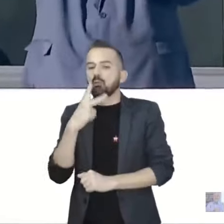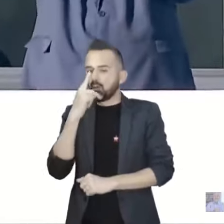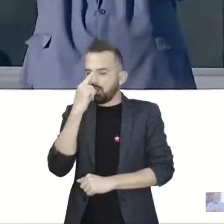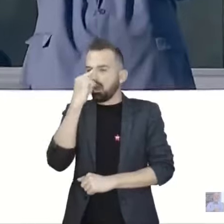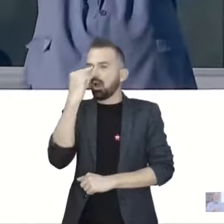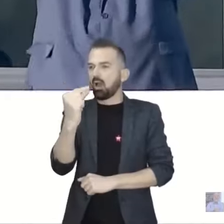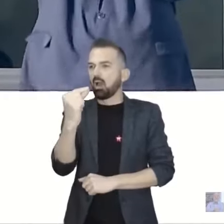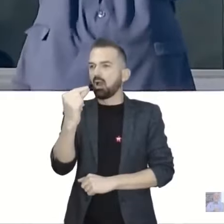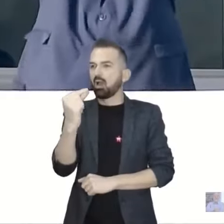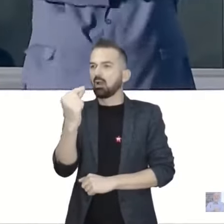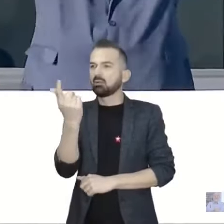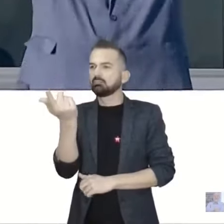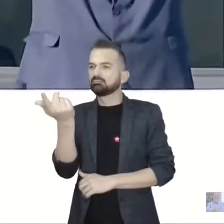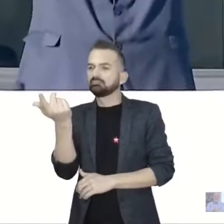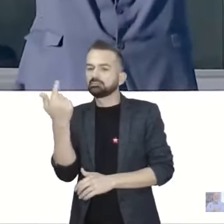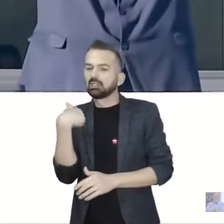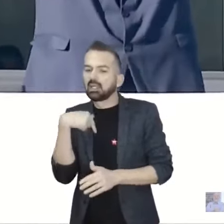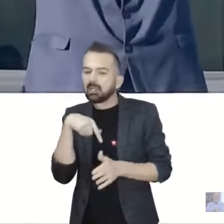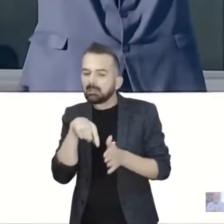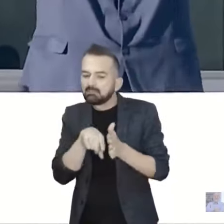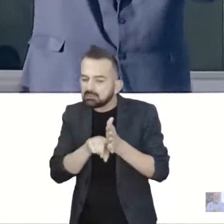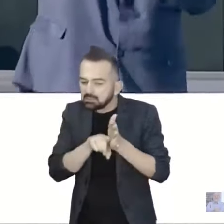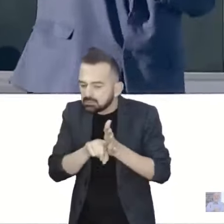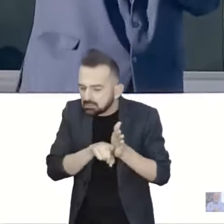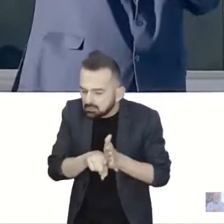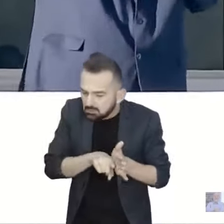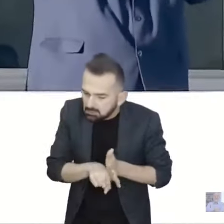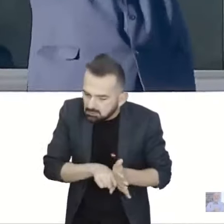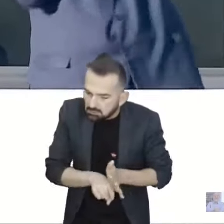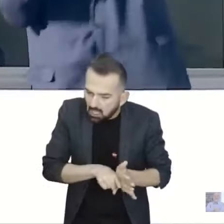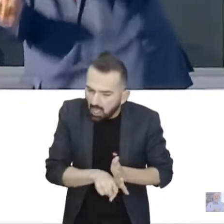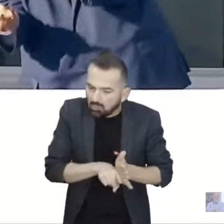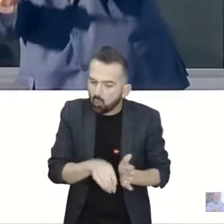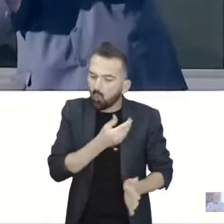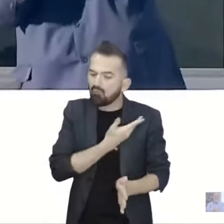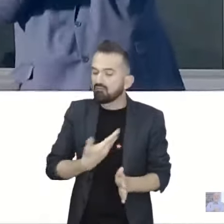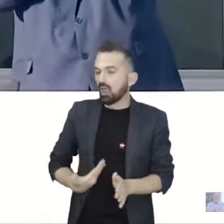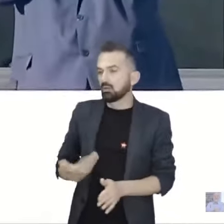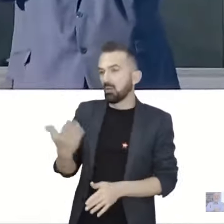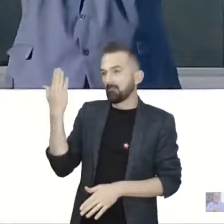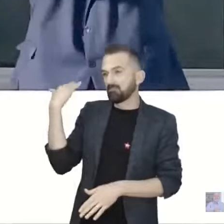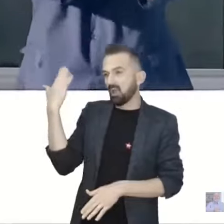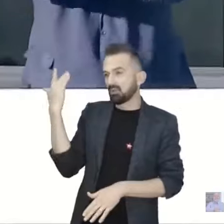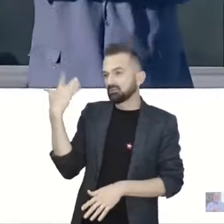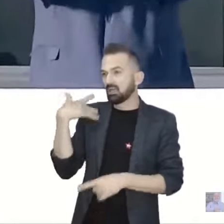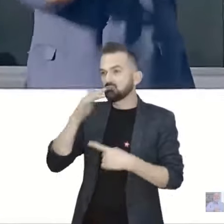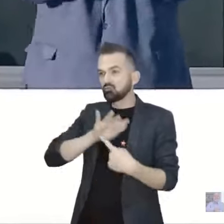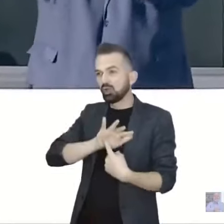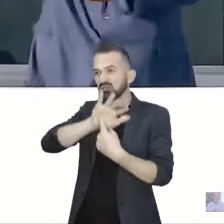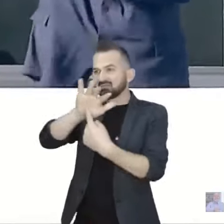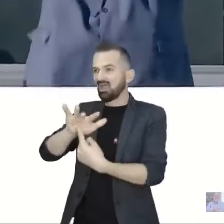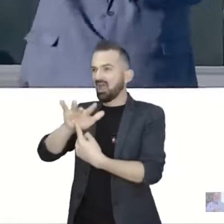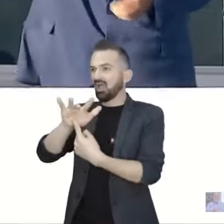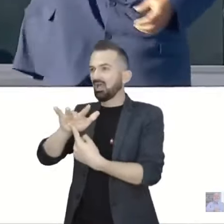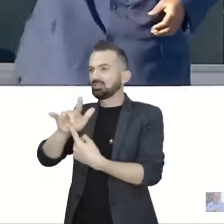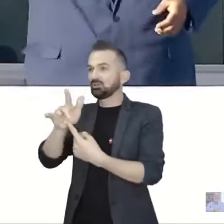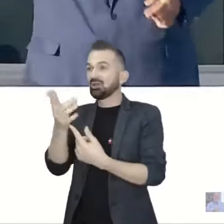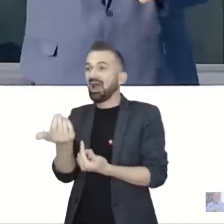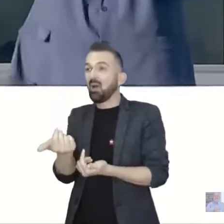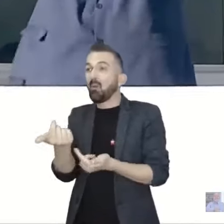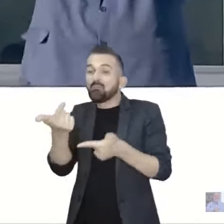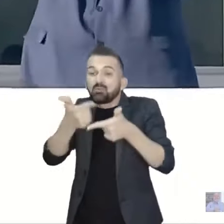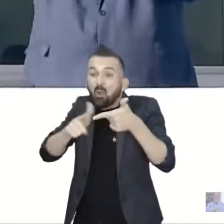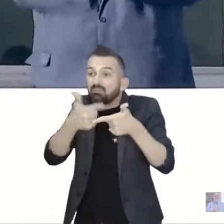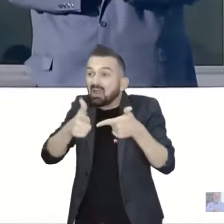mergulharam nas entranhas do governo anterior, trouxeram a público a real dimensão da tragédia. O que o